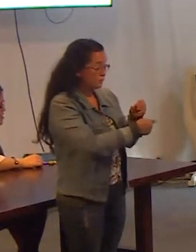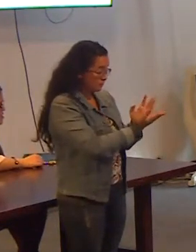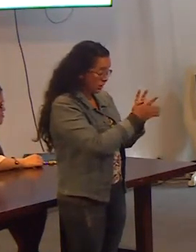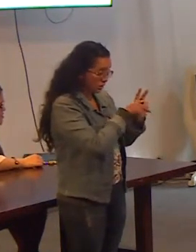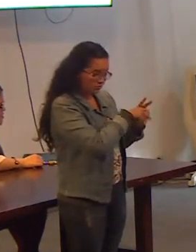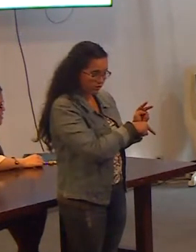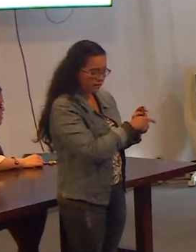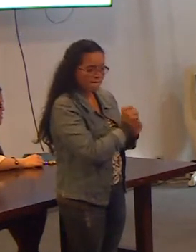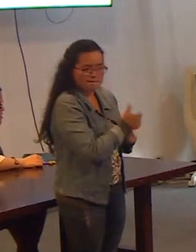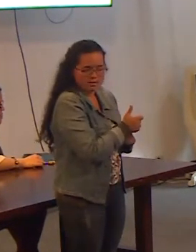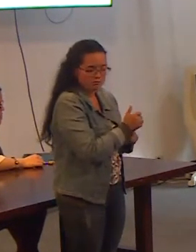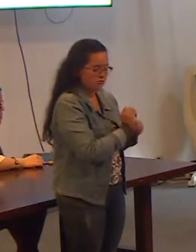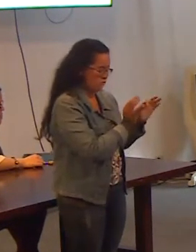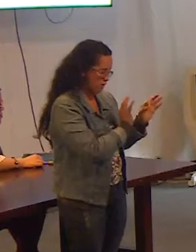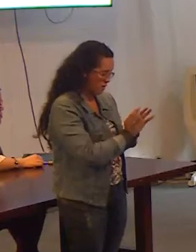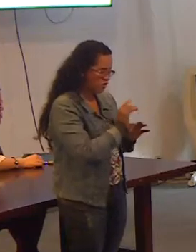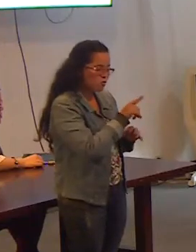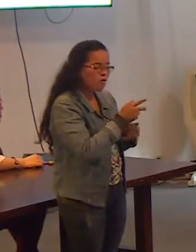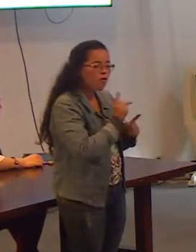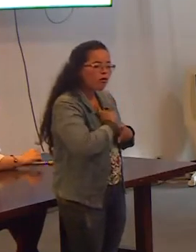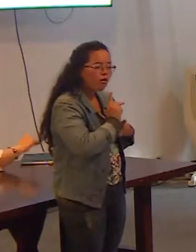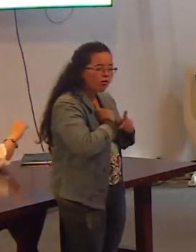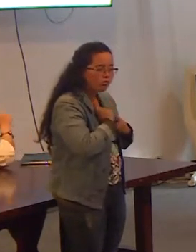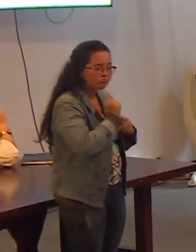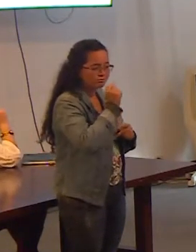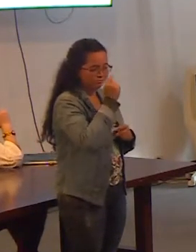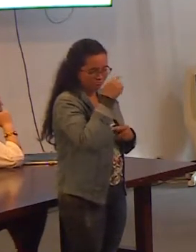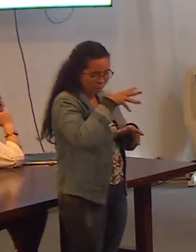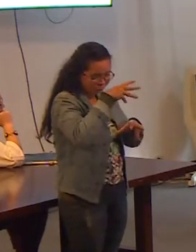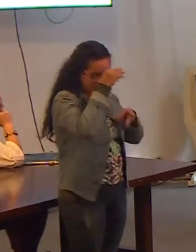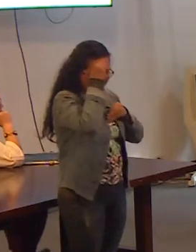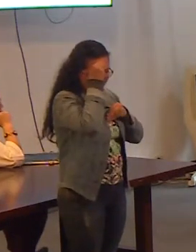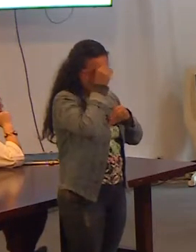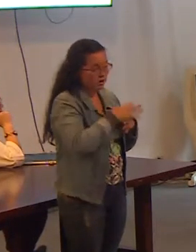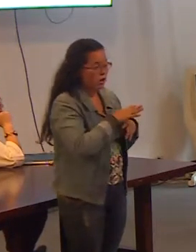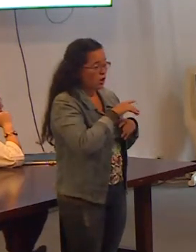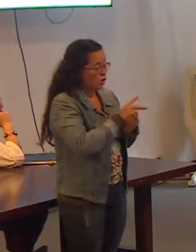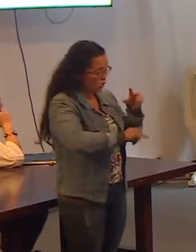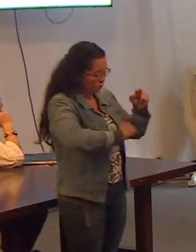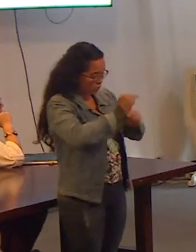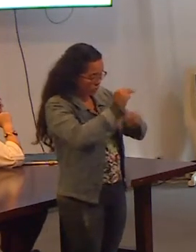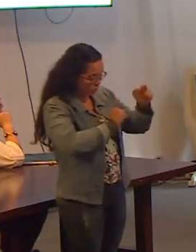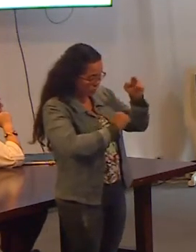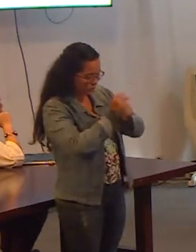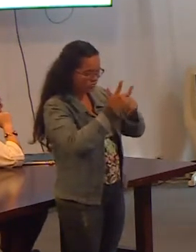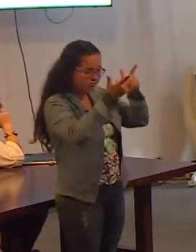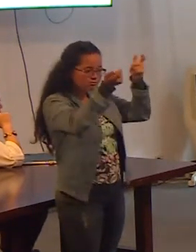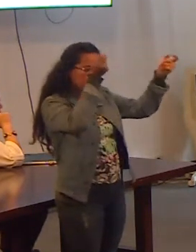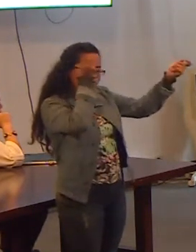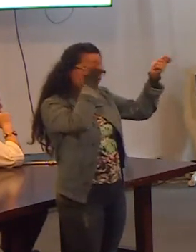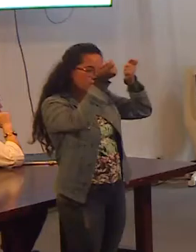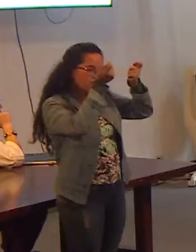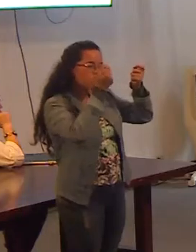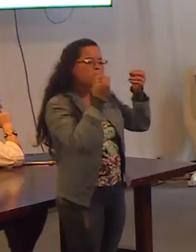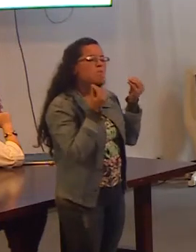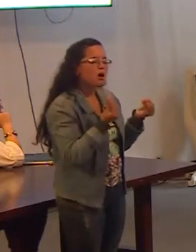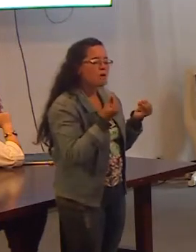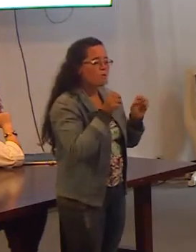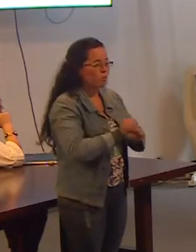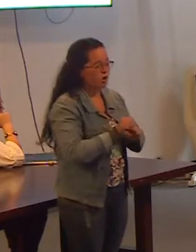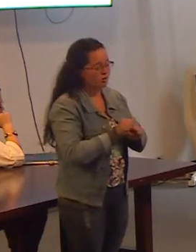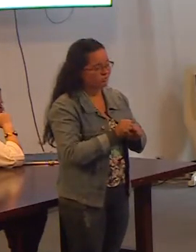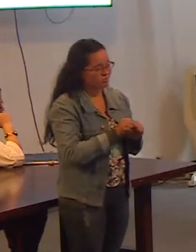es quien organiza su propio aprendizaje, es quien construye una estrategia para poder desenvolverse en